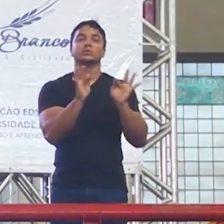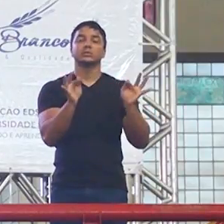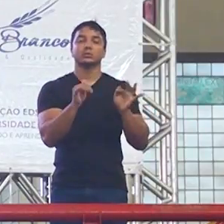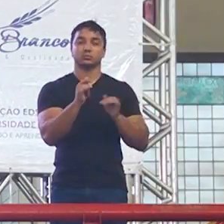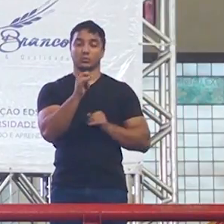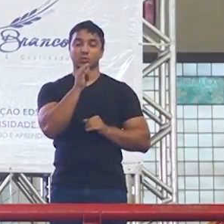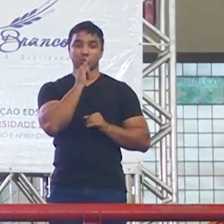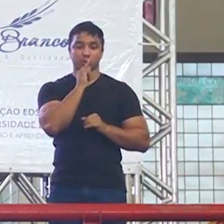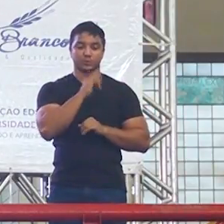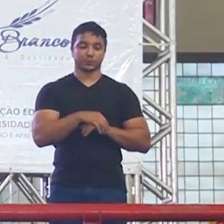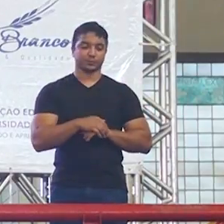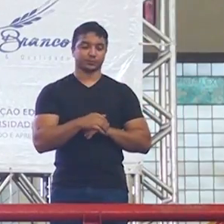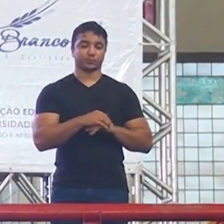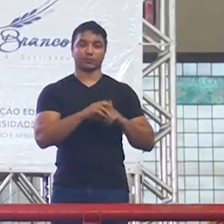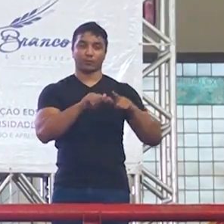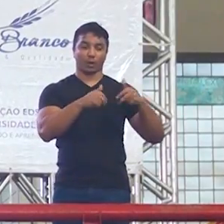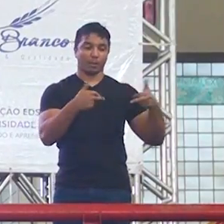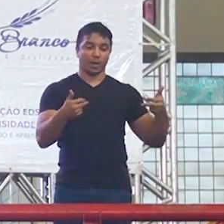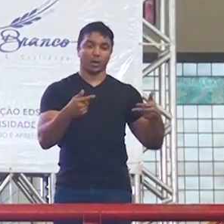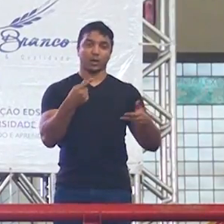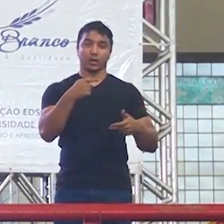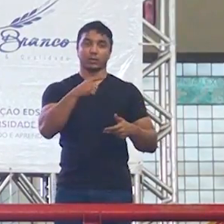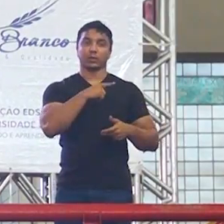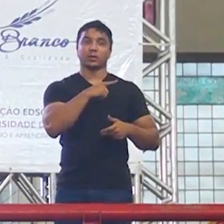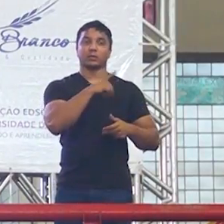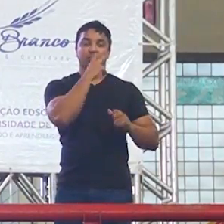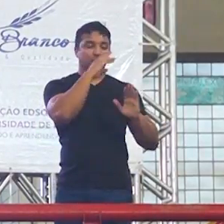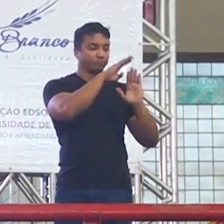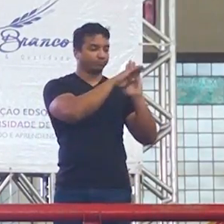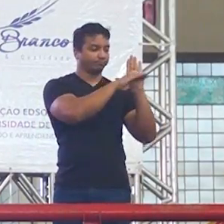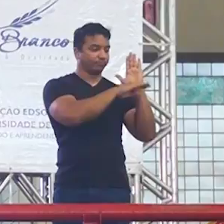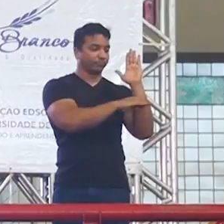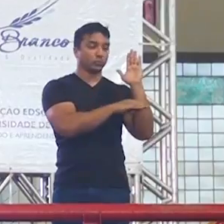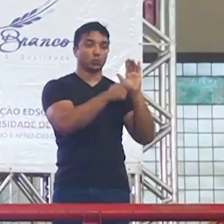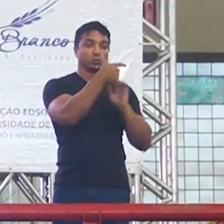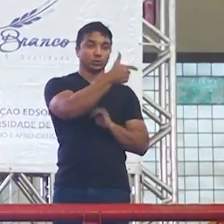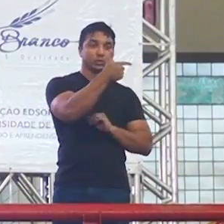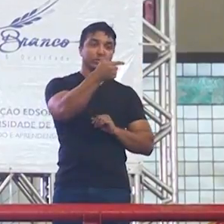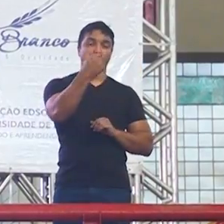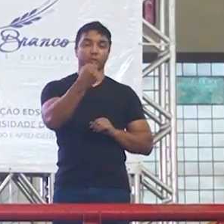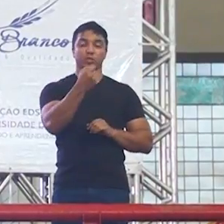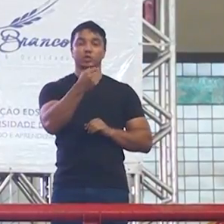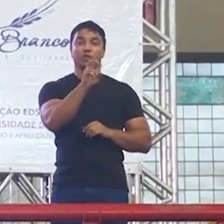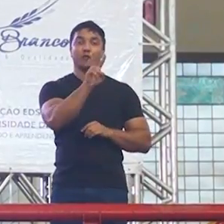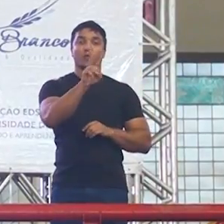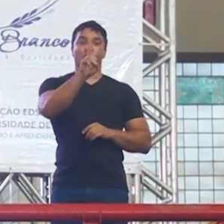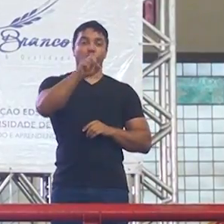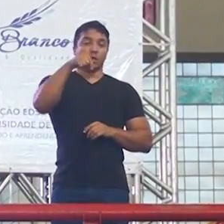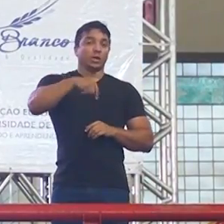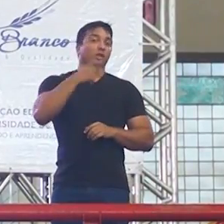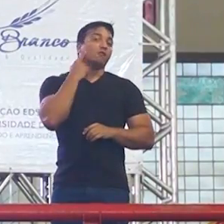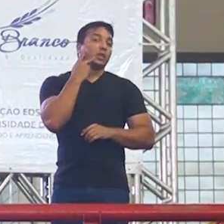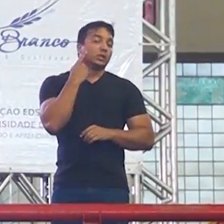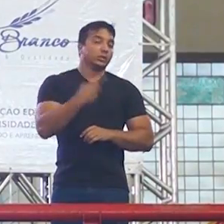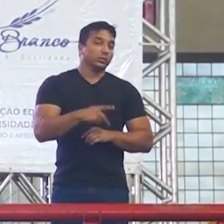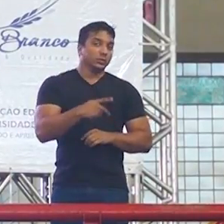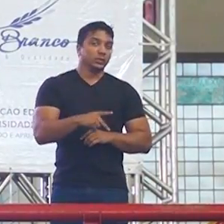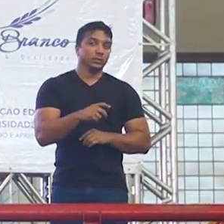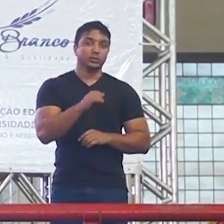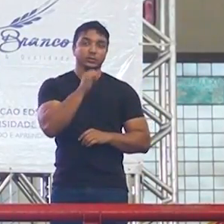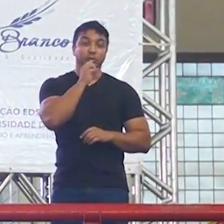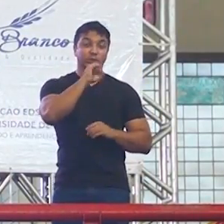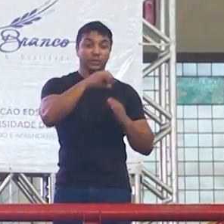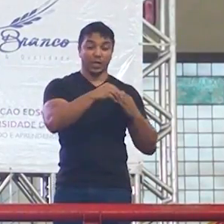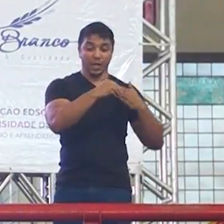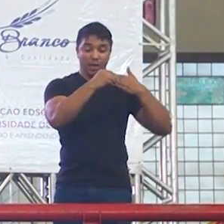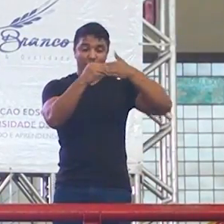um aparelho foi programado para 220 volts, Fortaleza, Fortal, se eu levar para